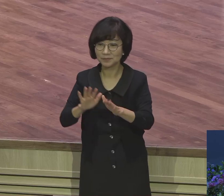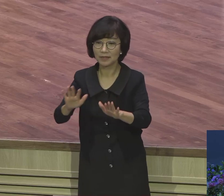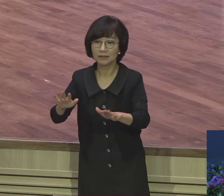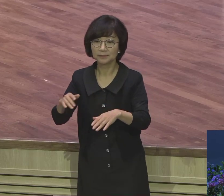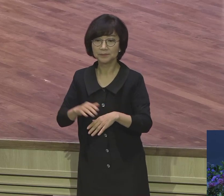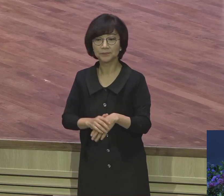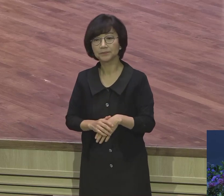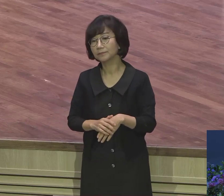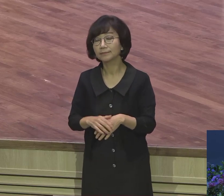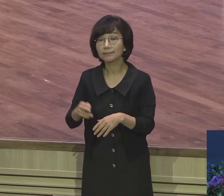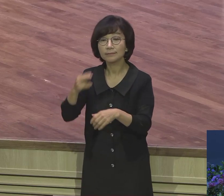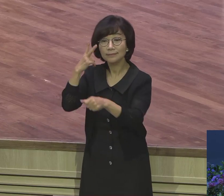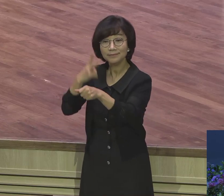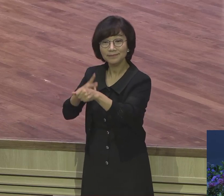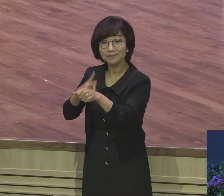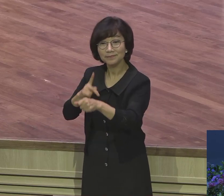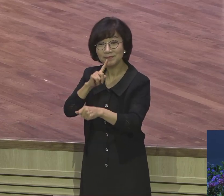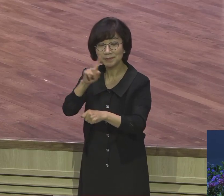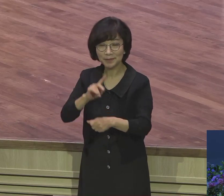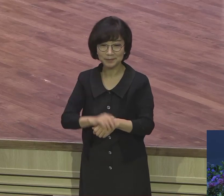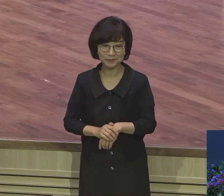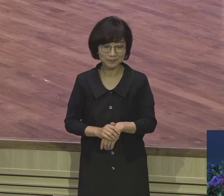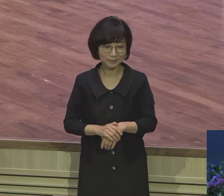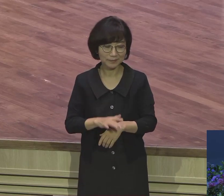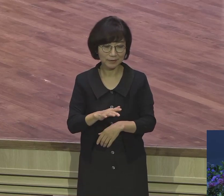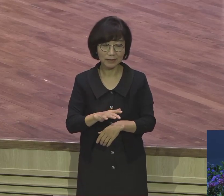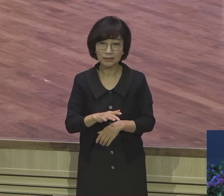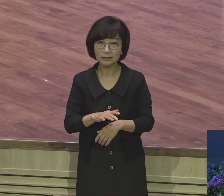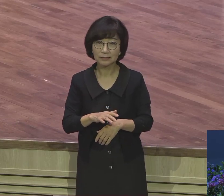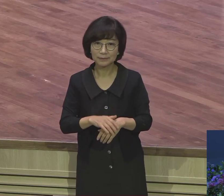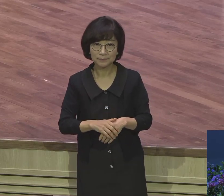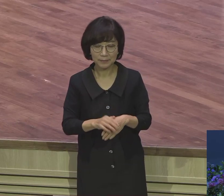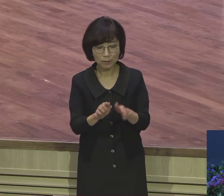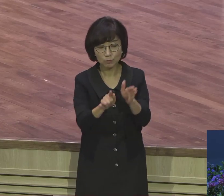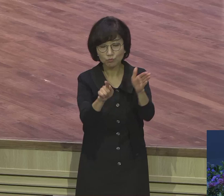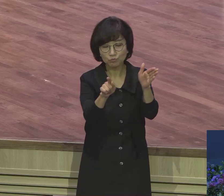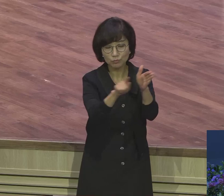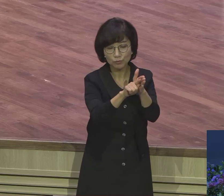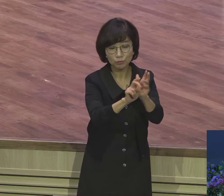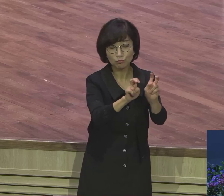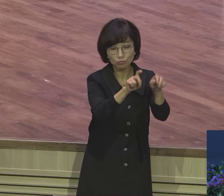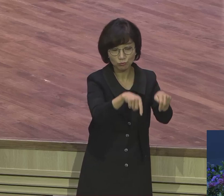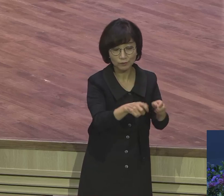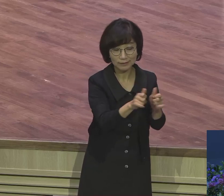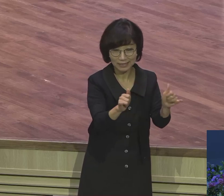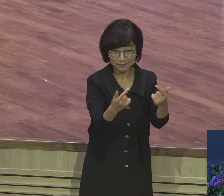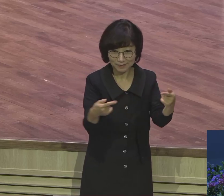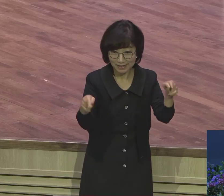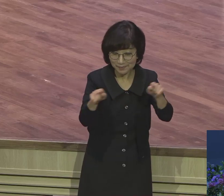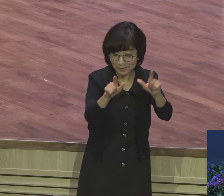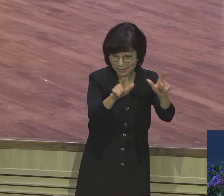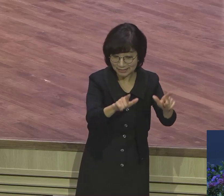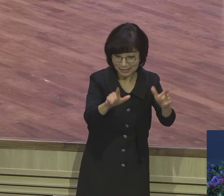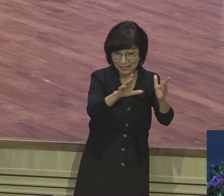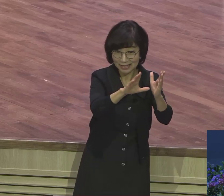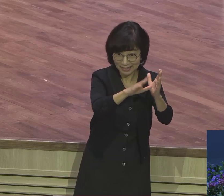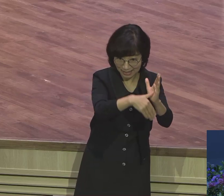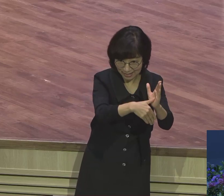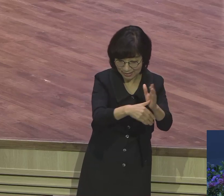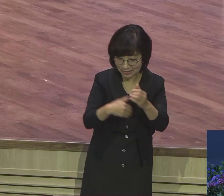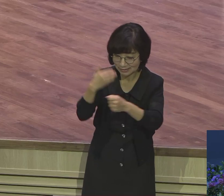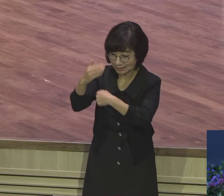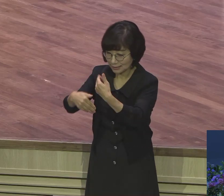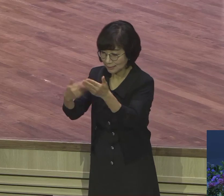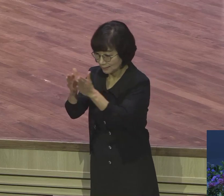원리스에 대한 언급을 하면서 불신자와 함께 사는 삶 속에서도 성경적 관계 회복을 밝히면서